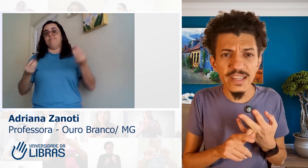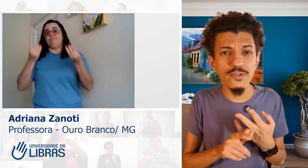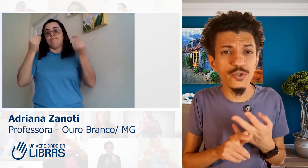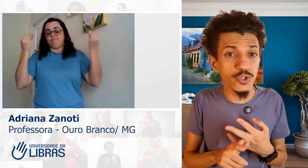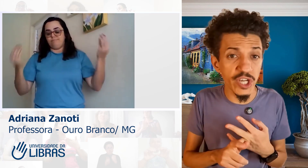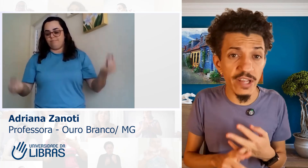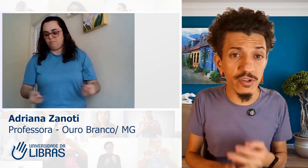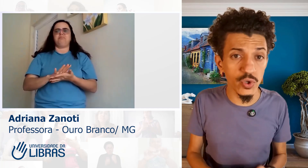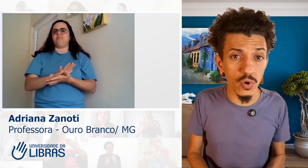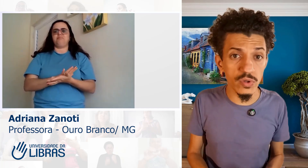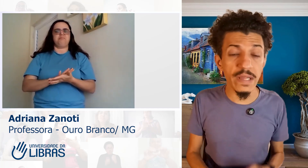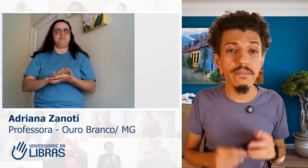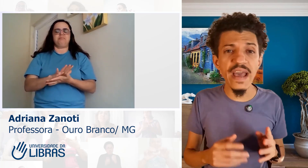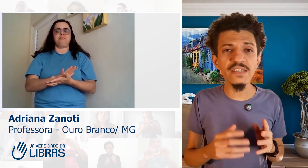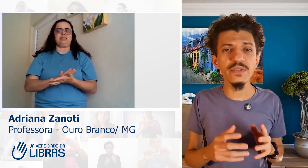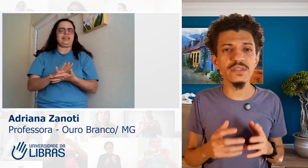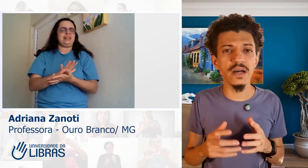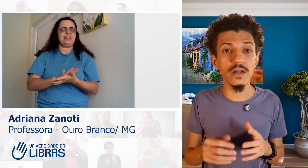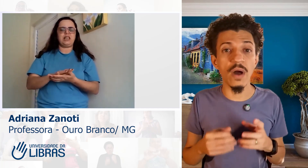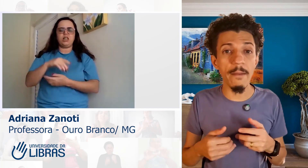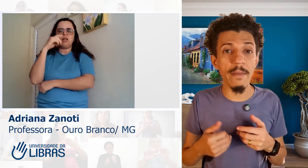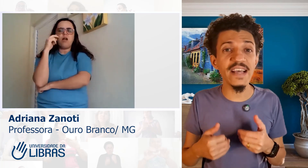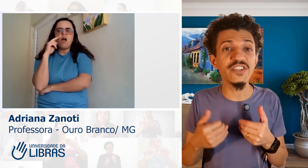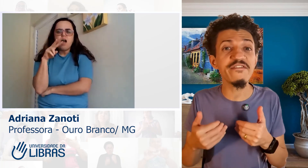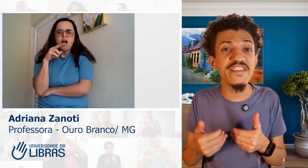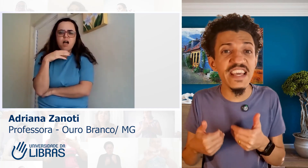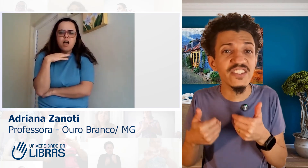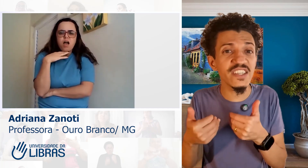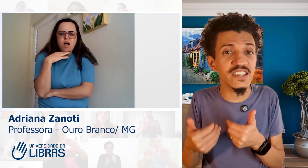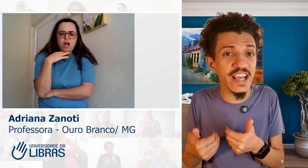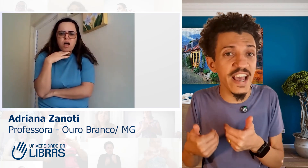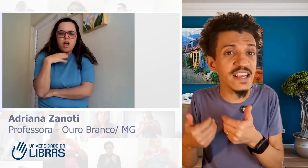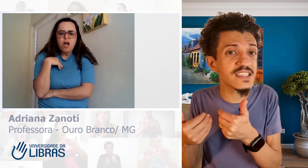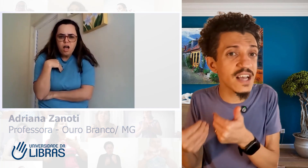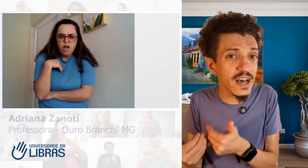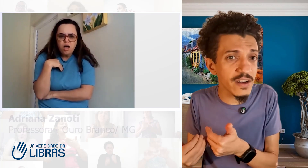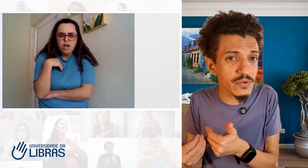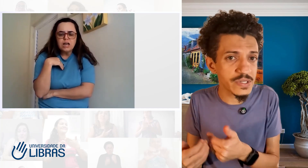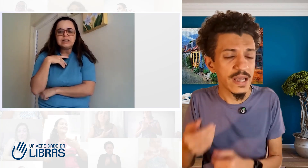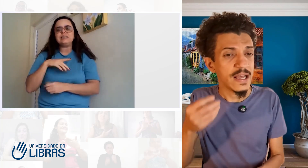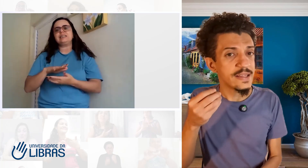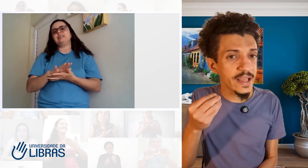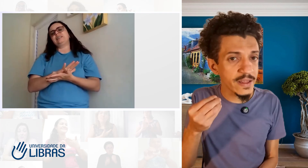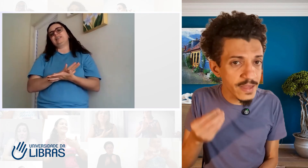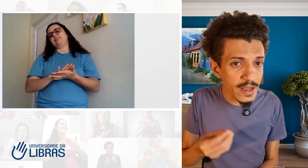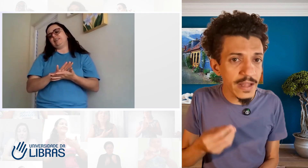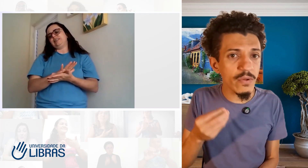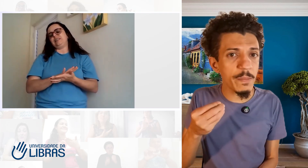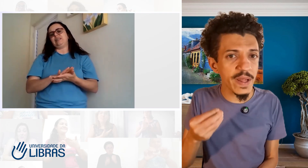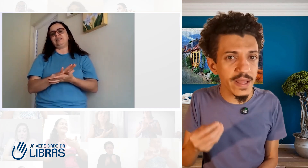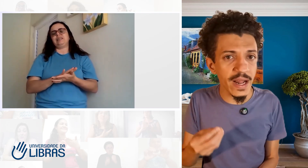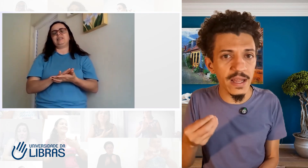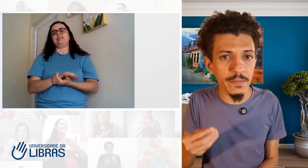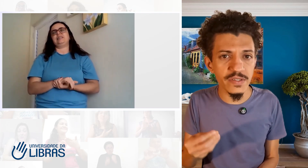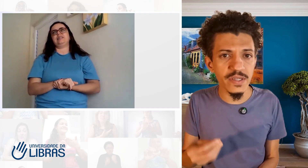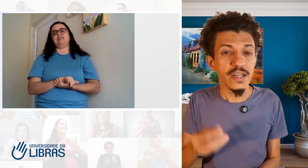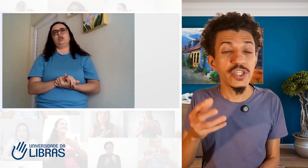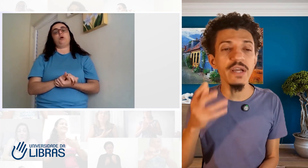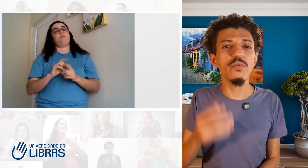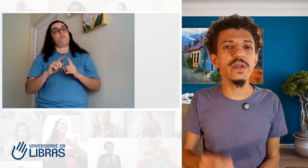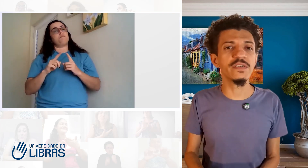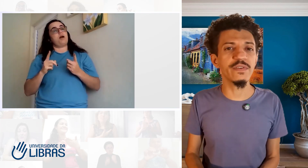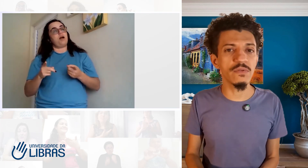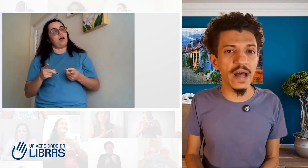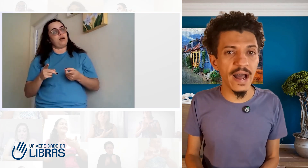tinha tentado de um jeito, de outro, e mesmo estando há mais de 26 anos tentando aprender a Libras,